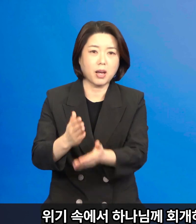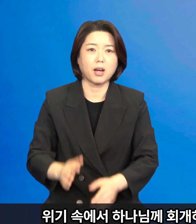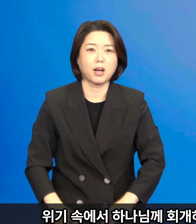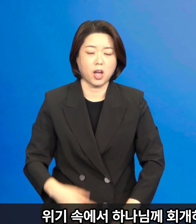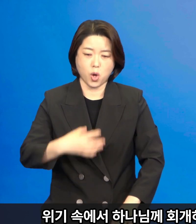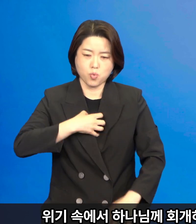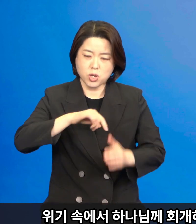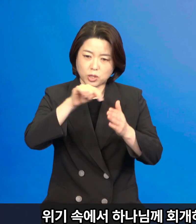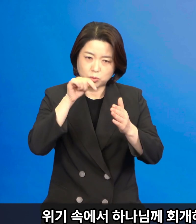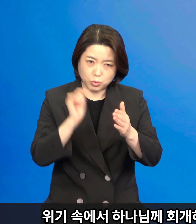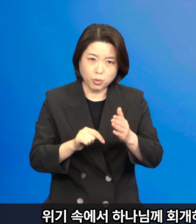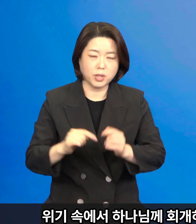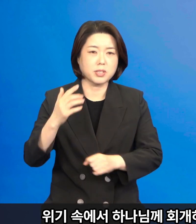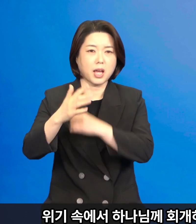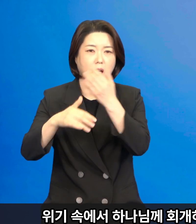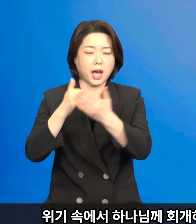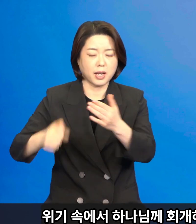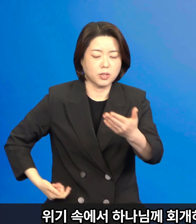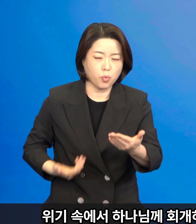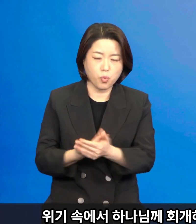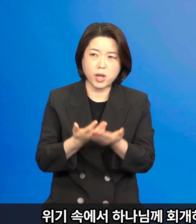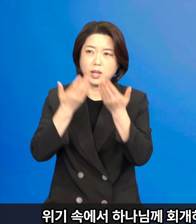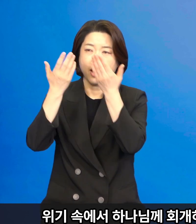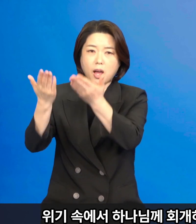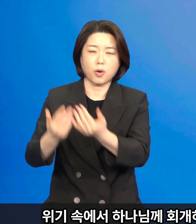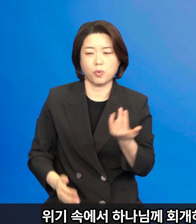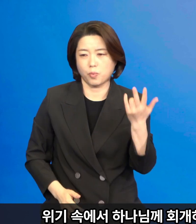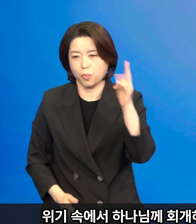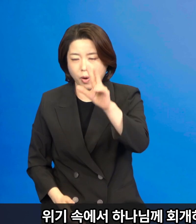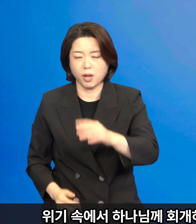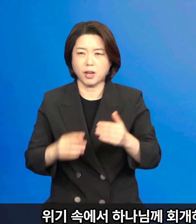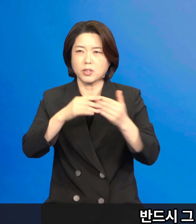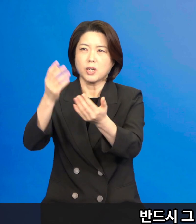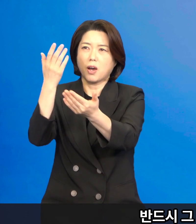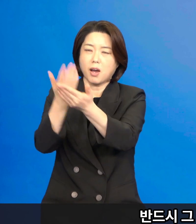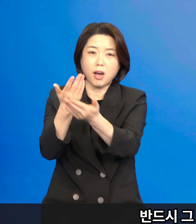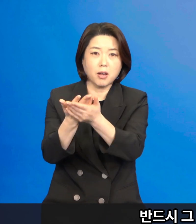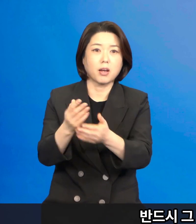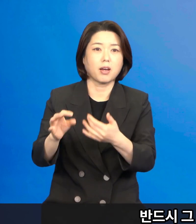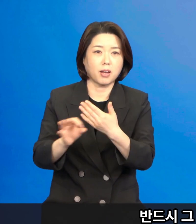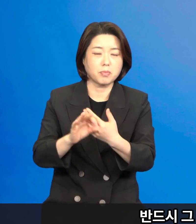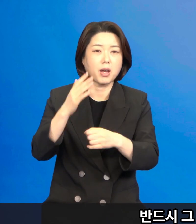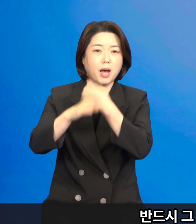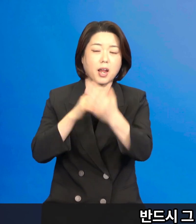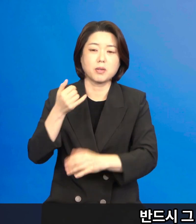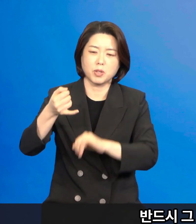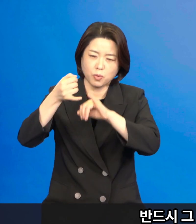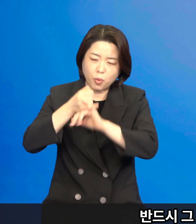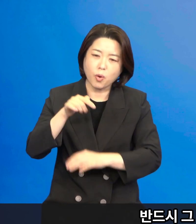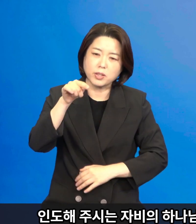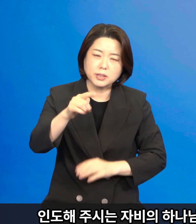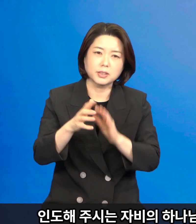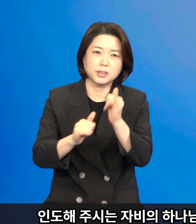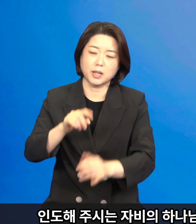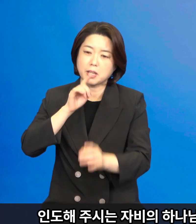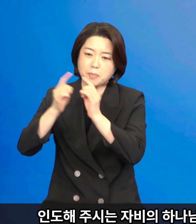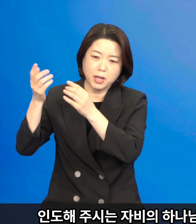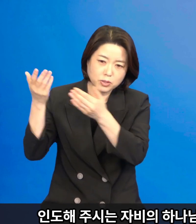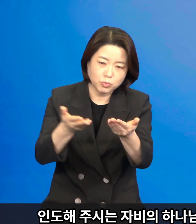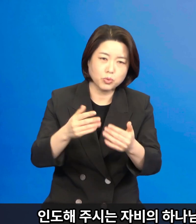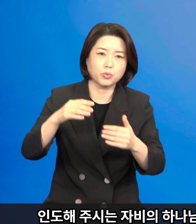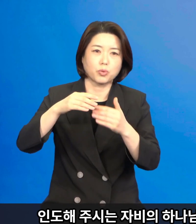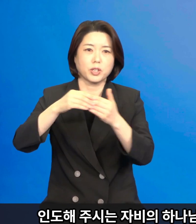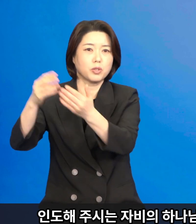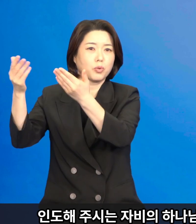위기 속에서 하나님께 회개하며 나아가며 인도함을 구하면 하나님 반드시 그 사람에게 말씀하시고 인도해